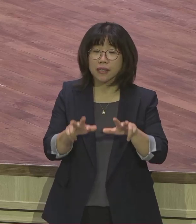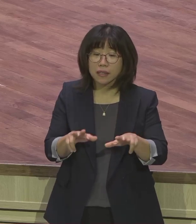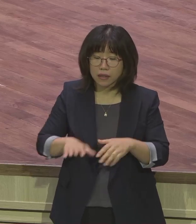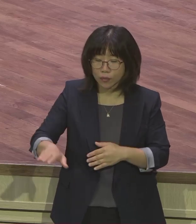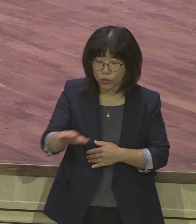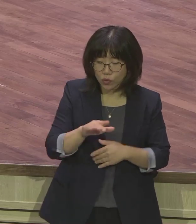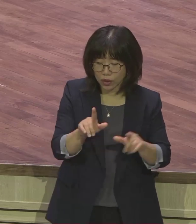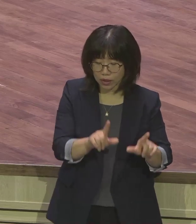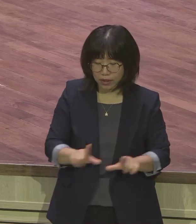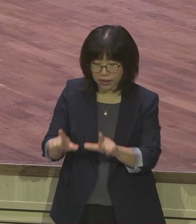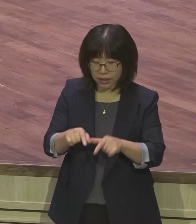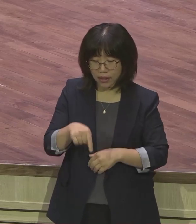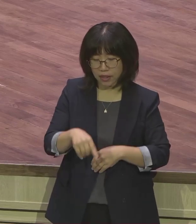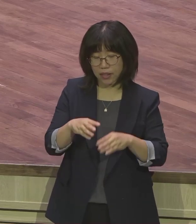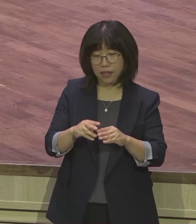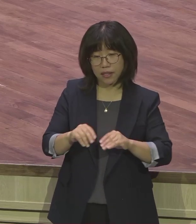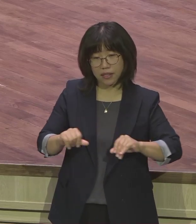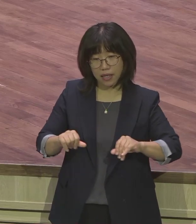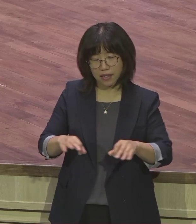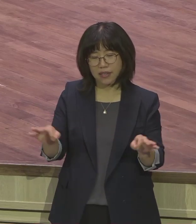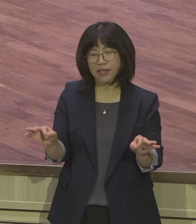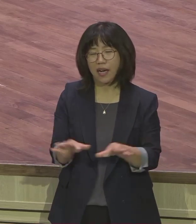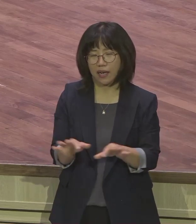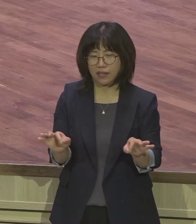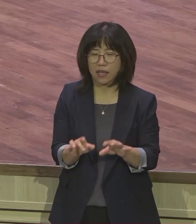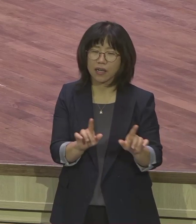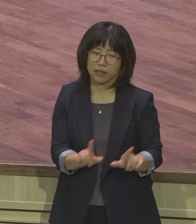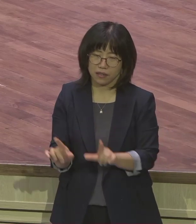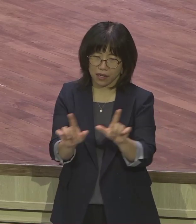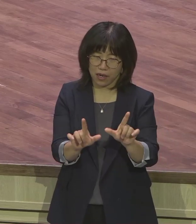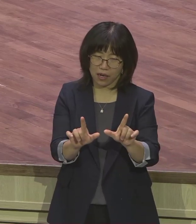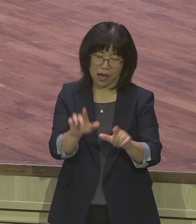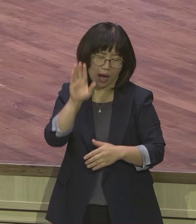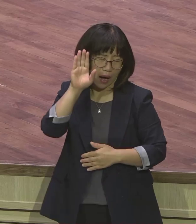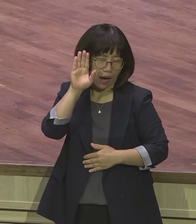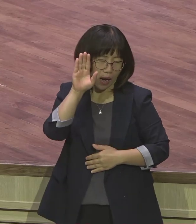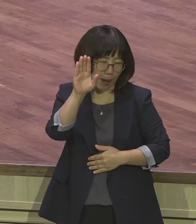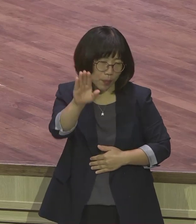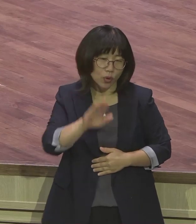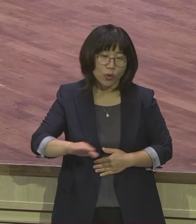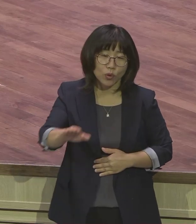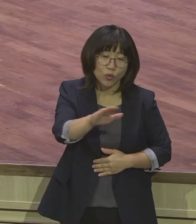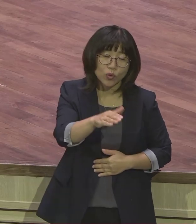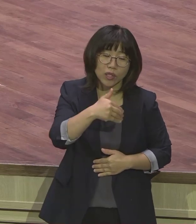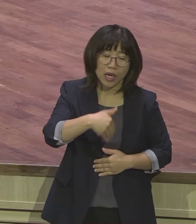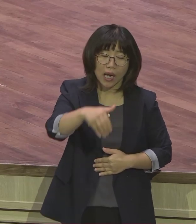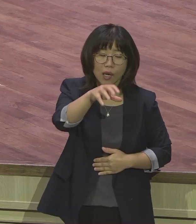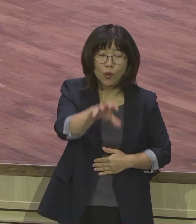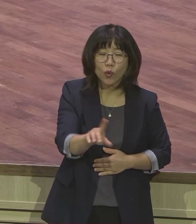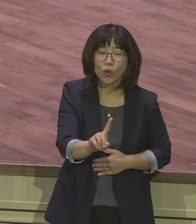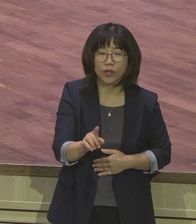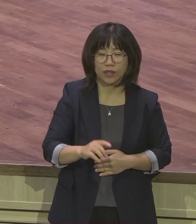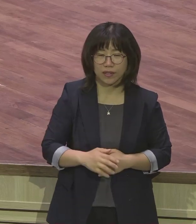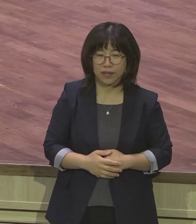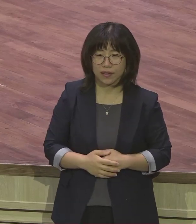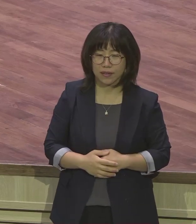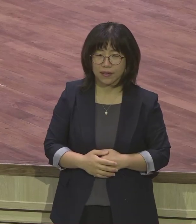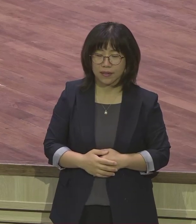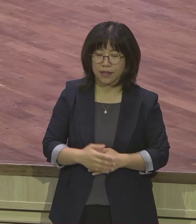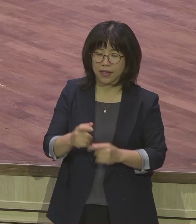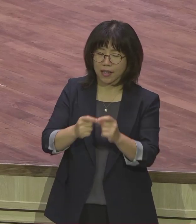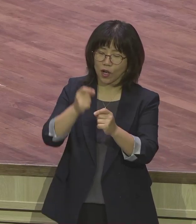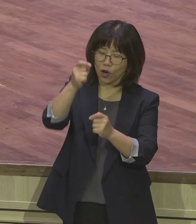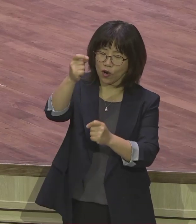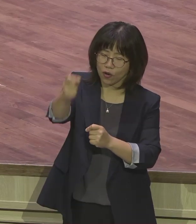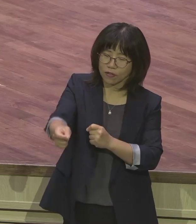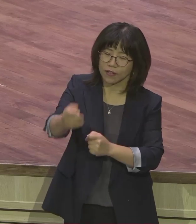어떻게 해요 잠시 머무는 곳이에요 우리가 가야 할 바라봐야 될 곳은 영원한 하나님의